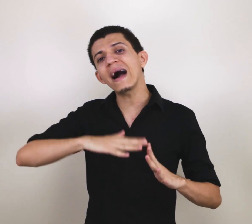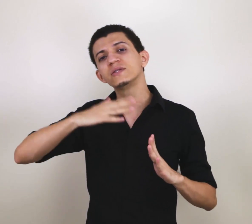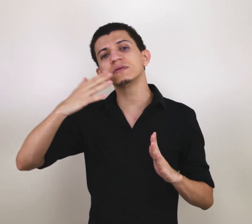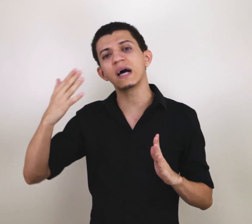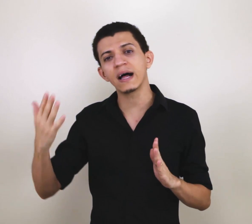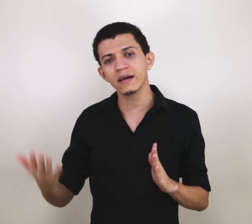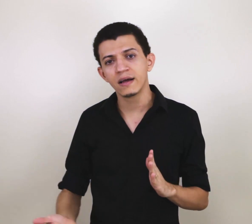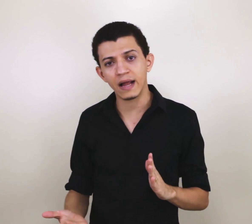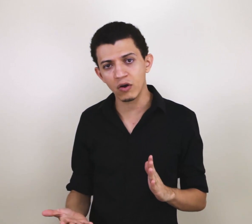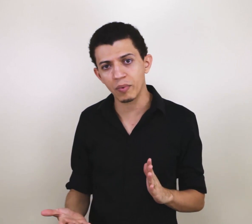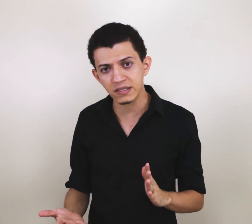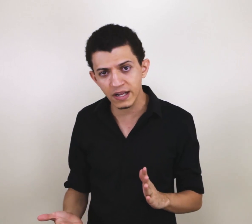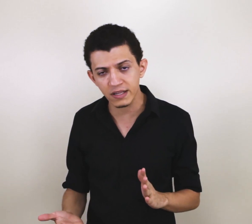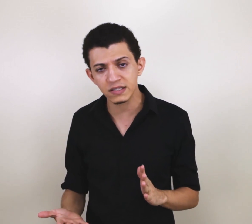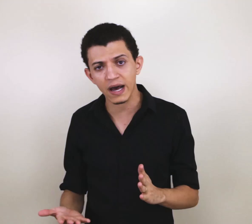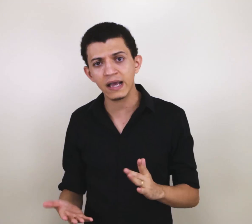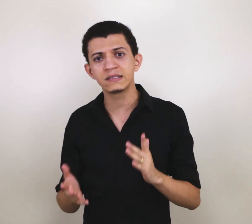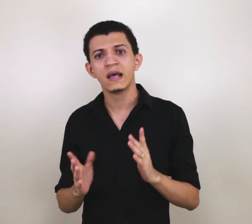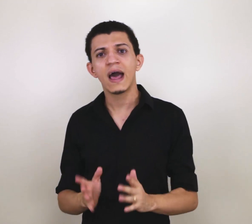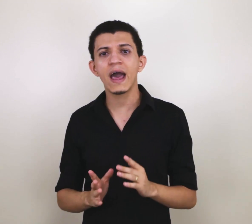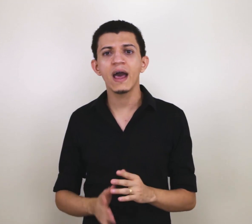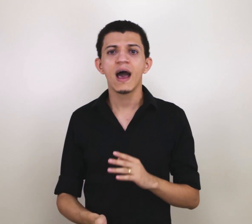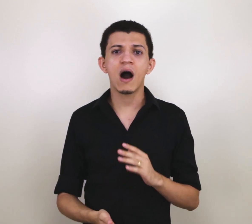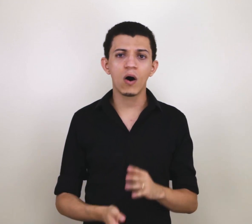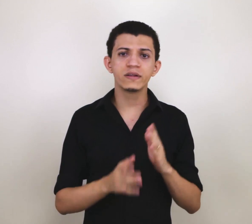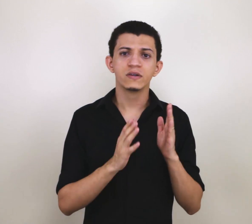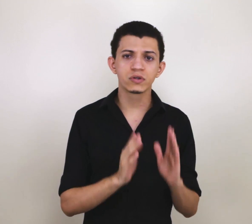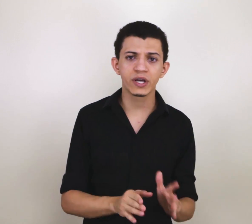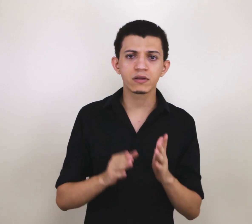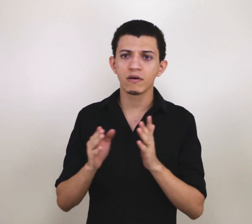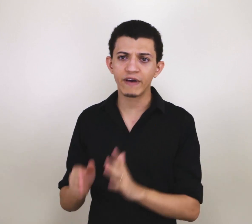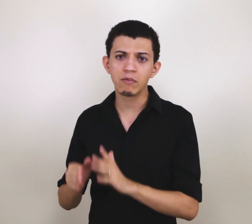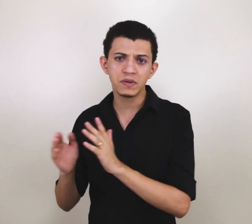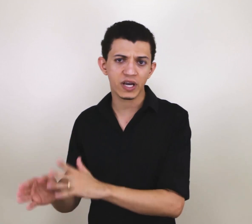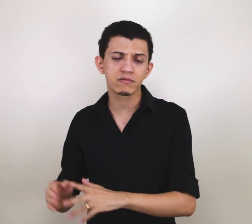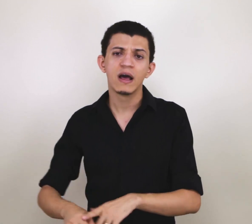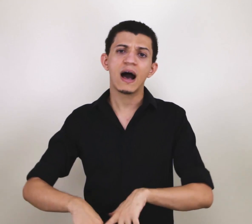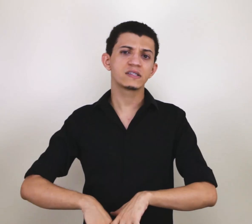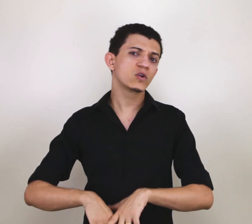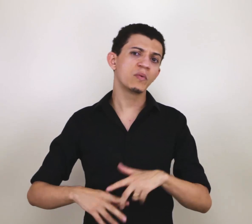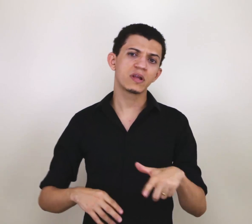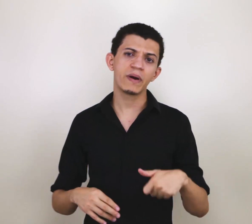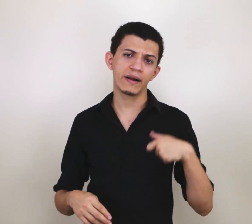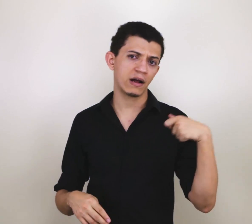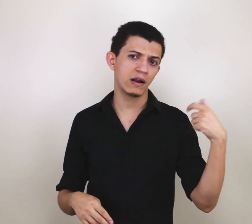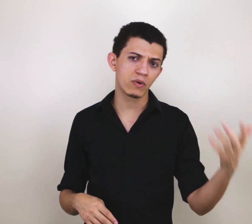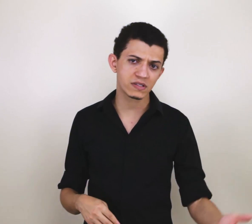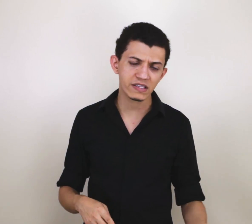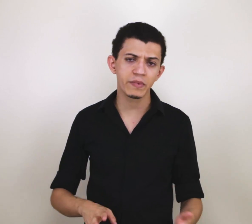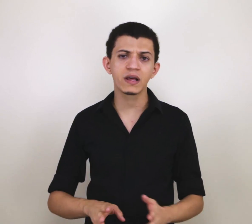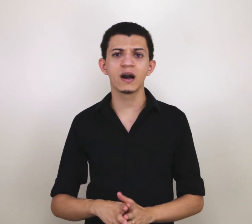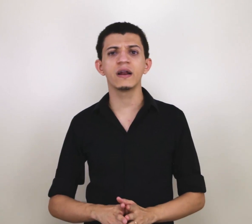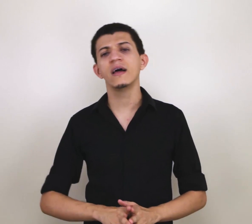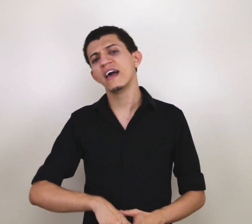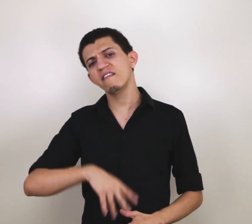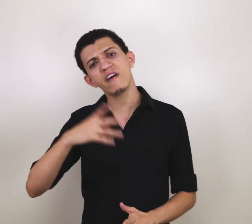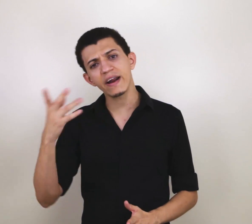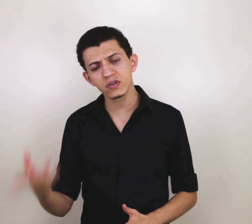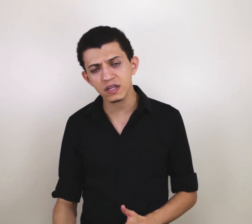mais usada na língua brasileira de sinais é a ordem sujeito, verbo, objeto, assim como também é na língua de sinais americana, em várias outras